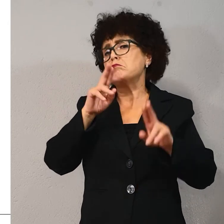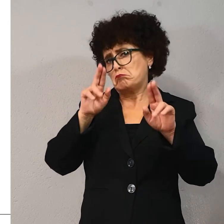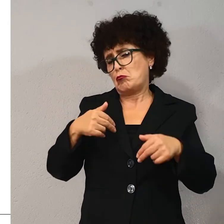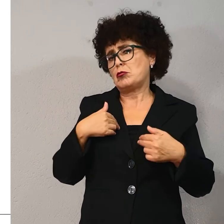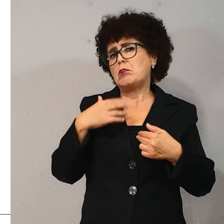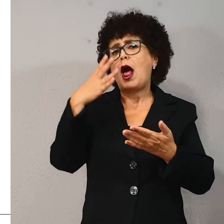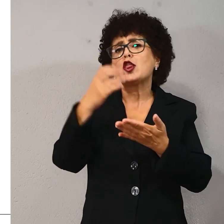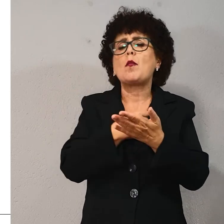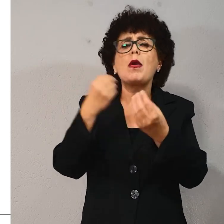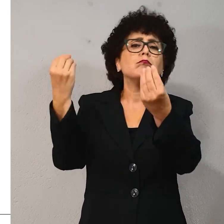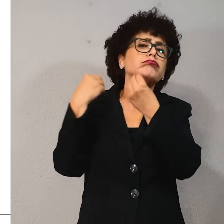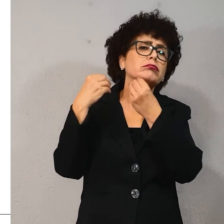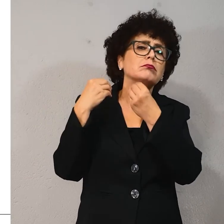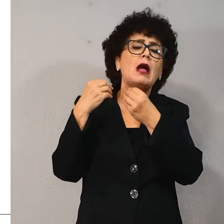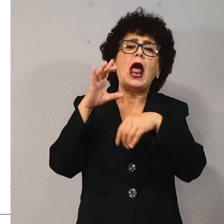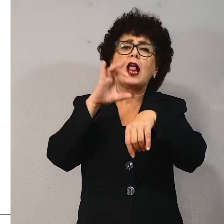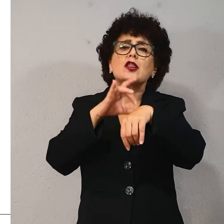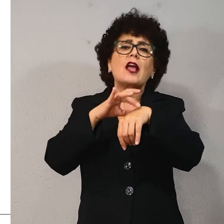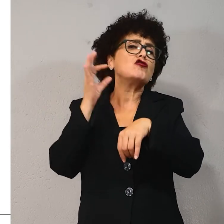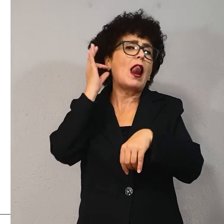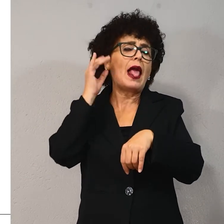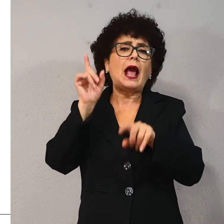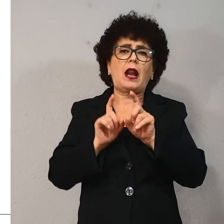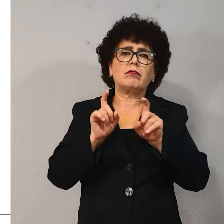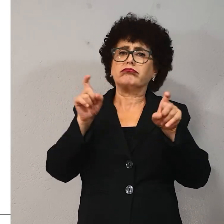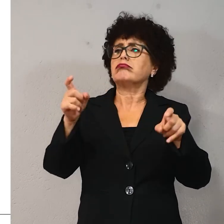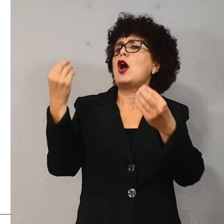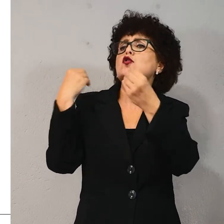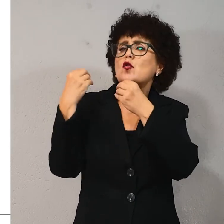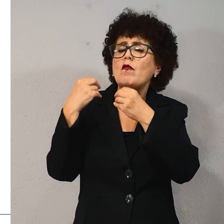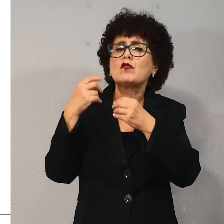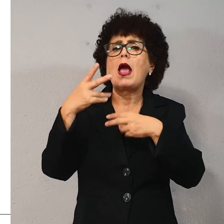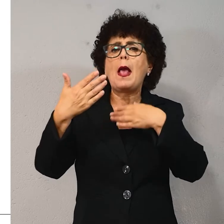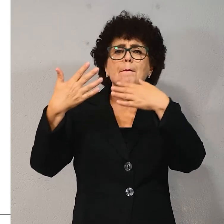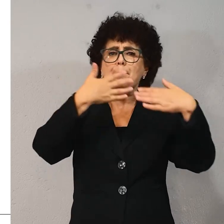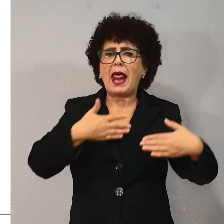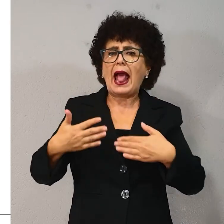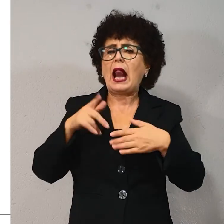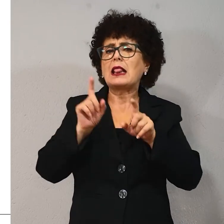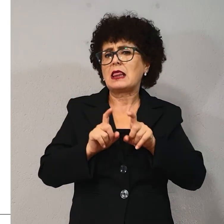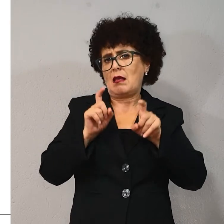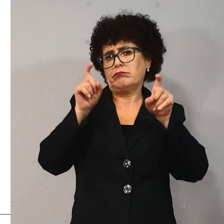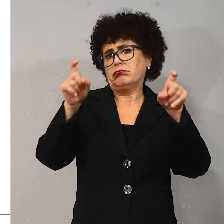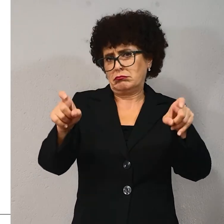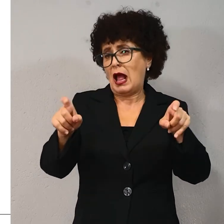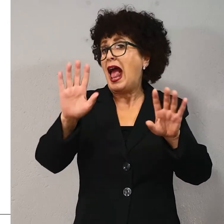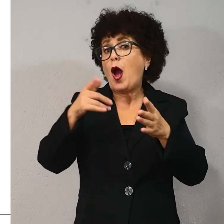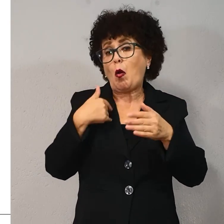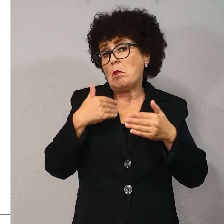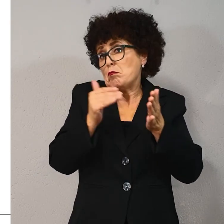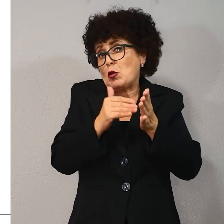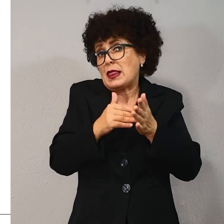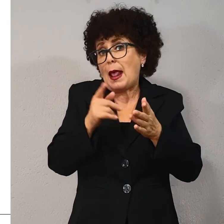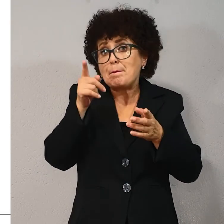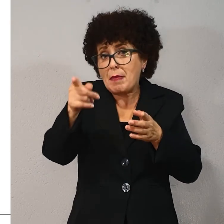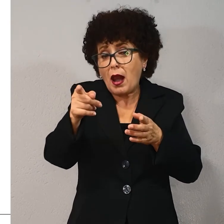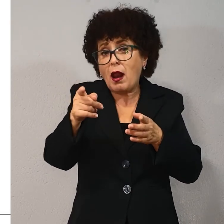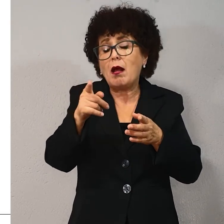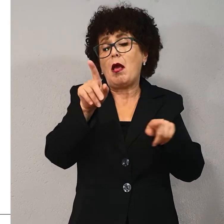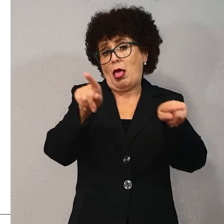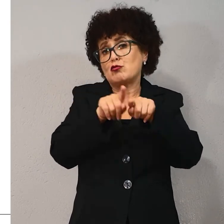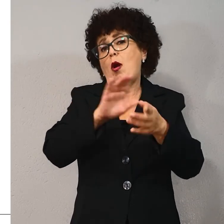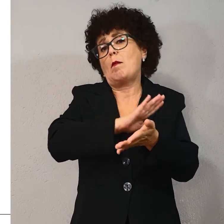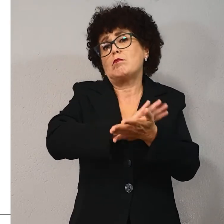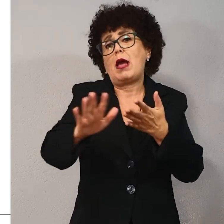можност да добиеш советување од гинеколог. Советувањето и прегледот од гинекологот, доколку ти е потребен, се исто